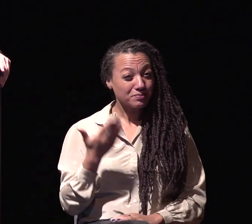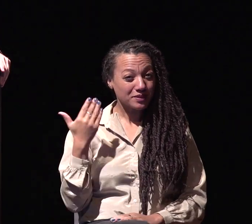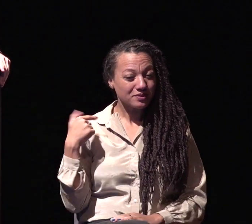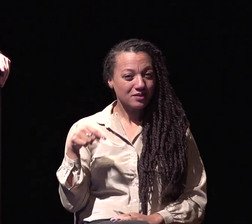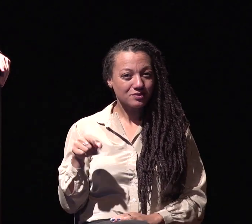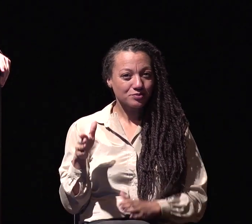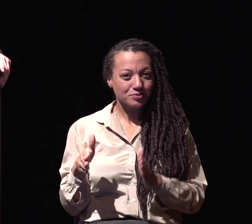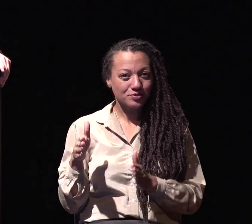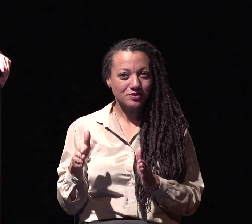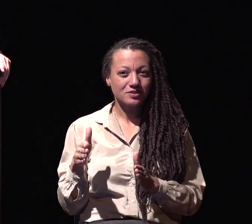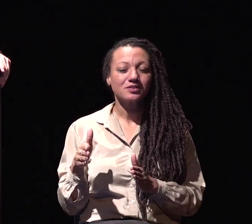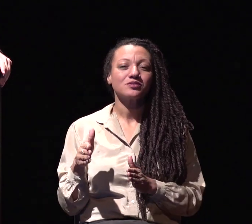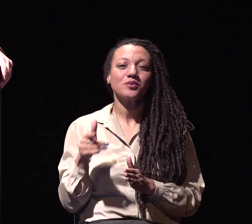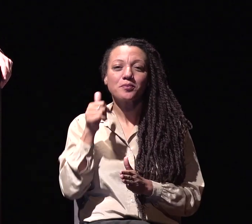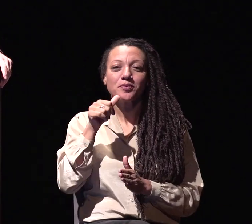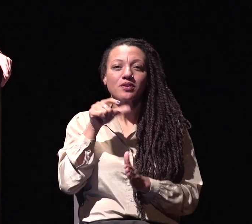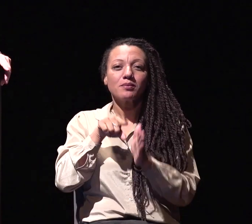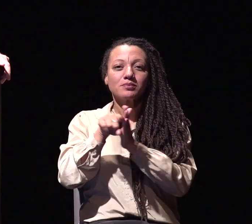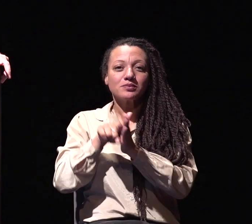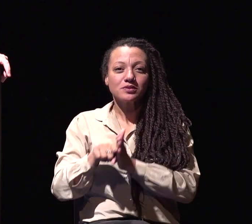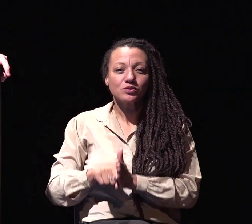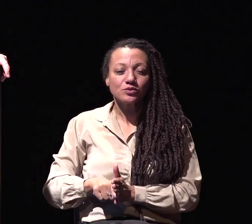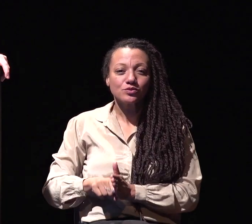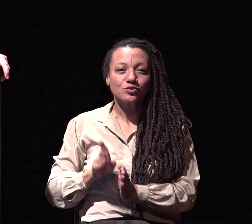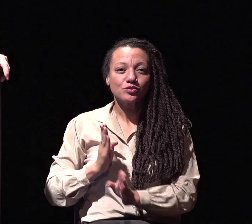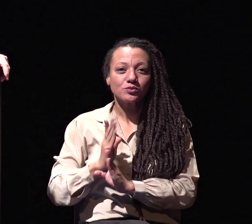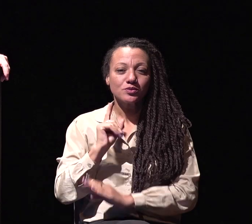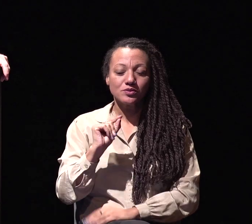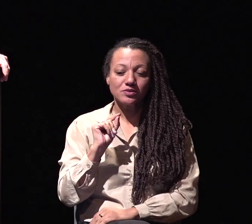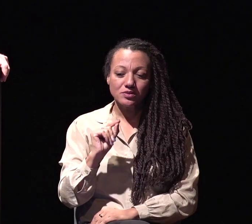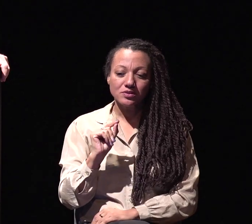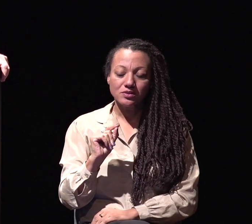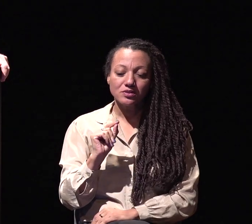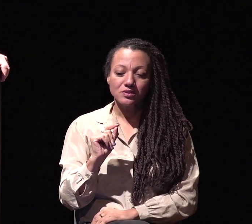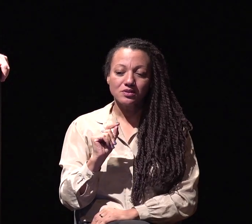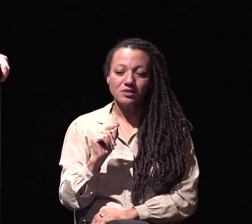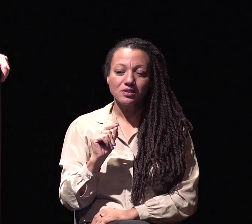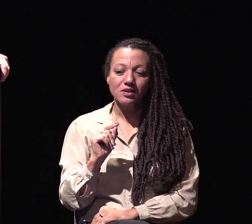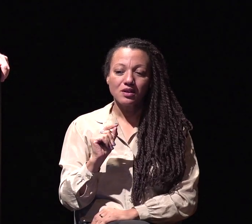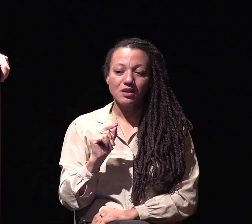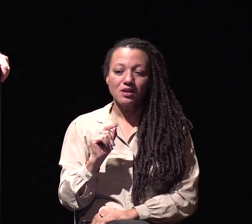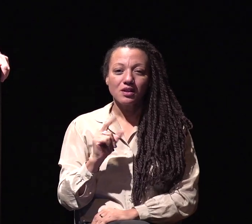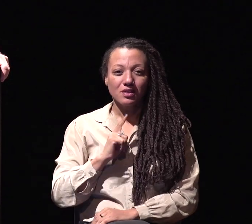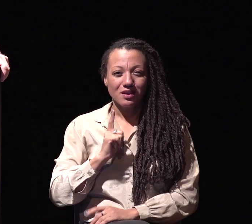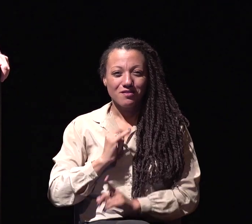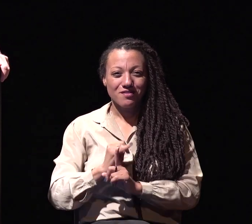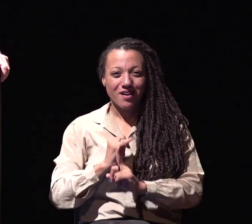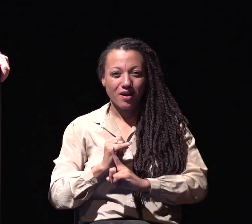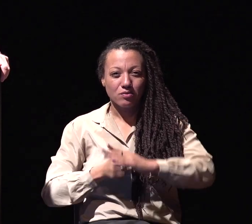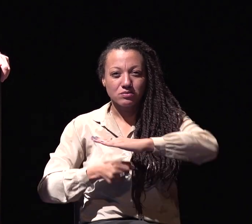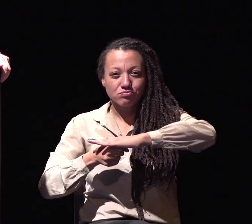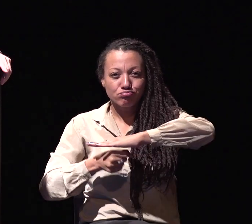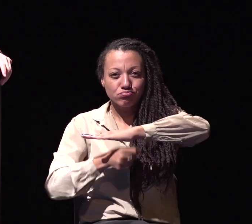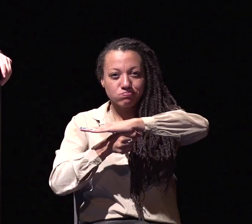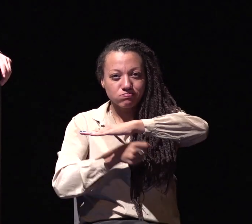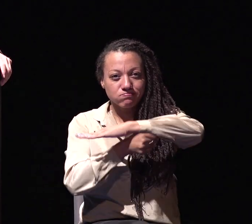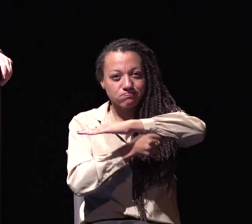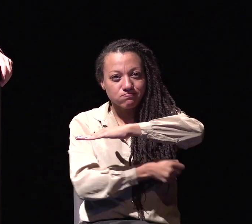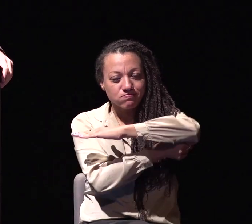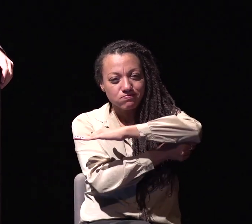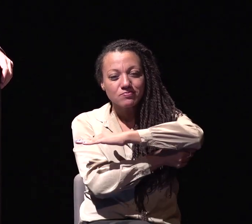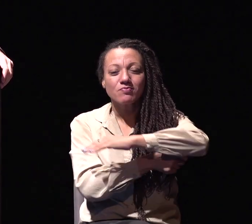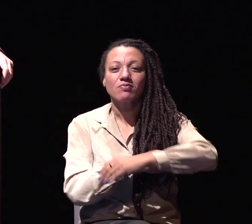estrutural, ela fez um estudo e viu que a cobertura, onde esses elementos metálicos estão fixados,